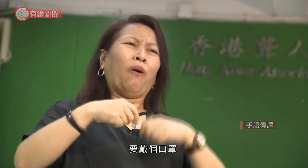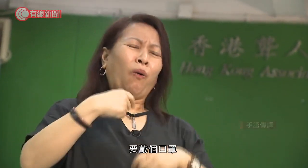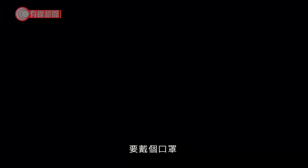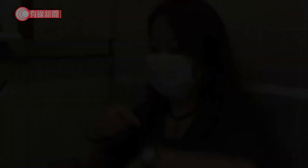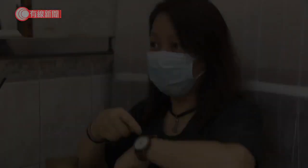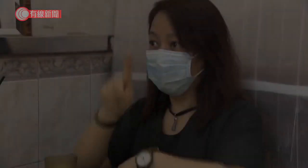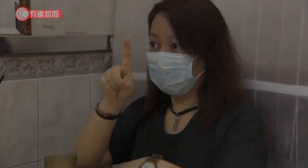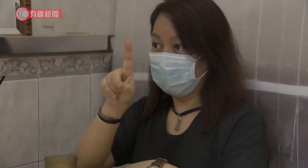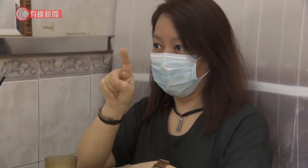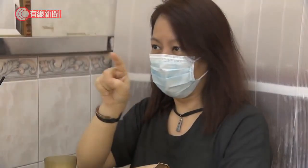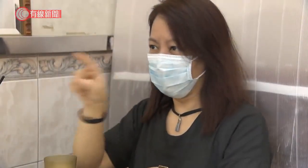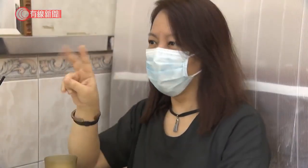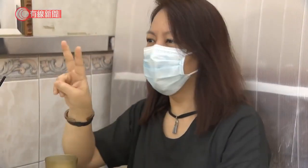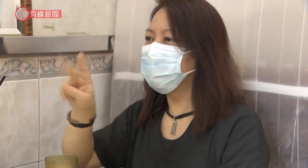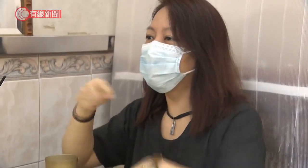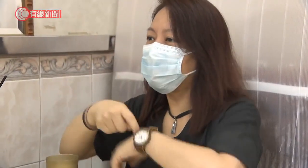口罩。